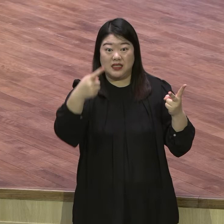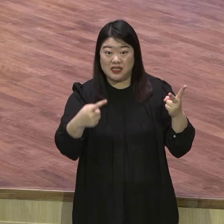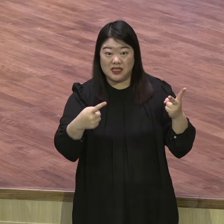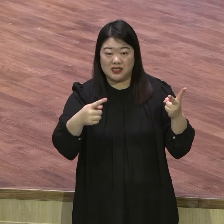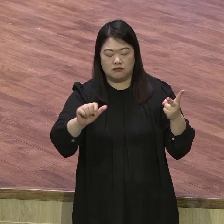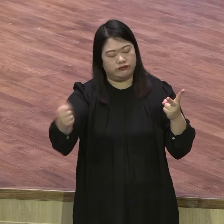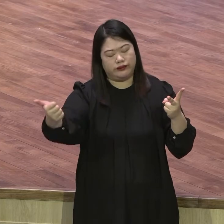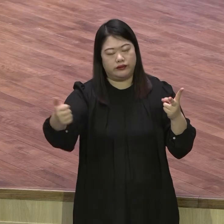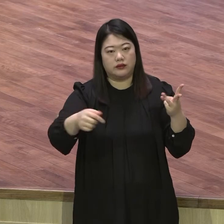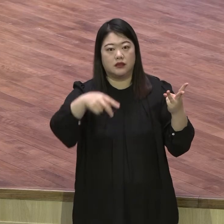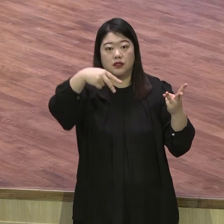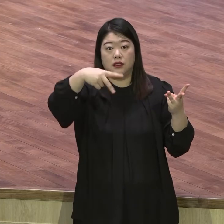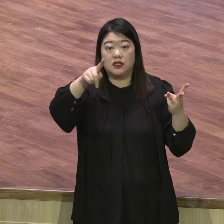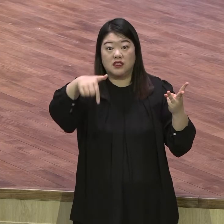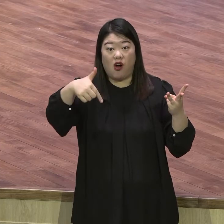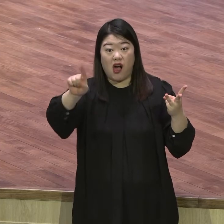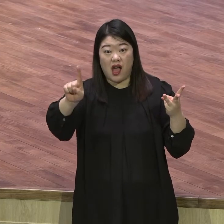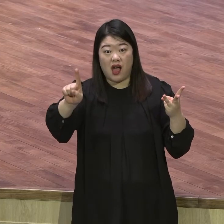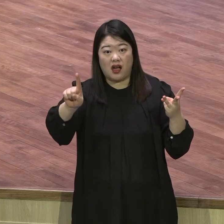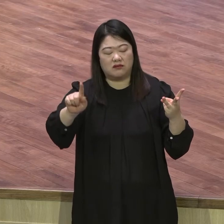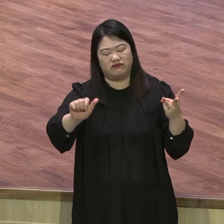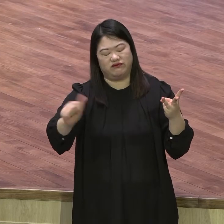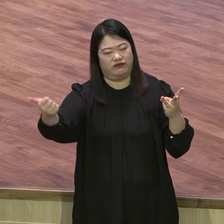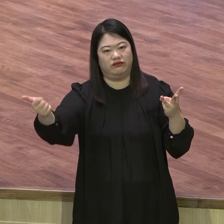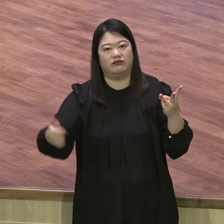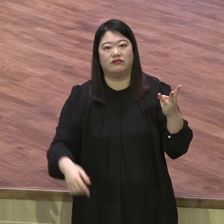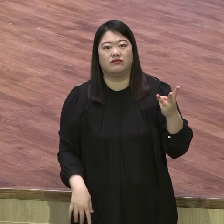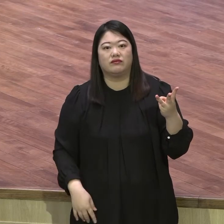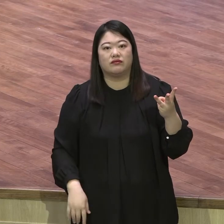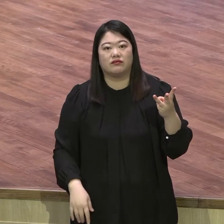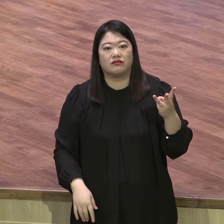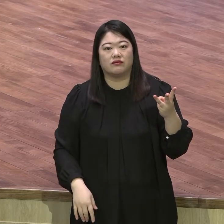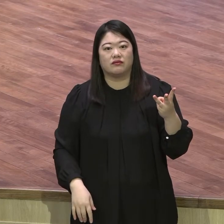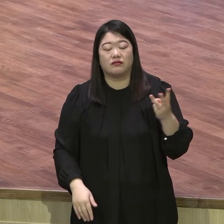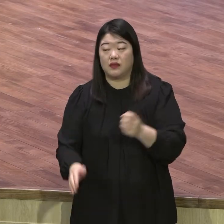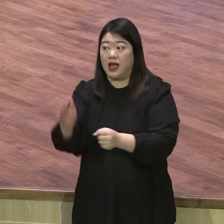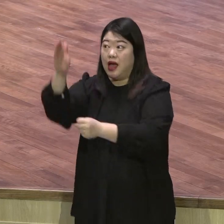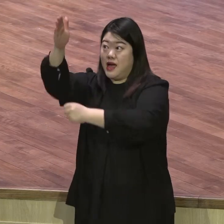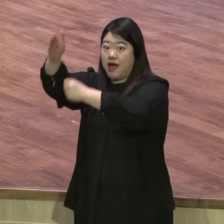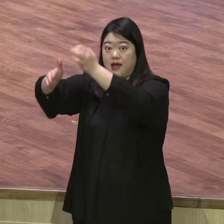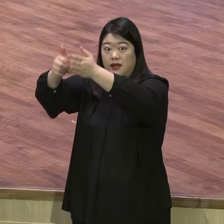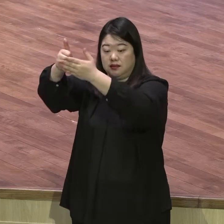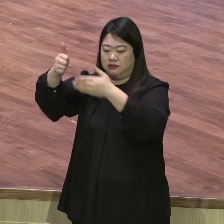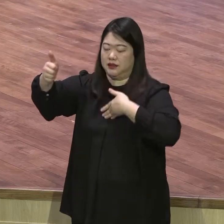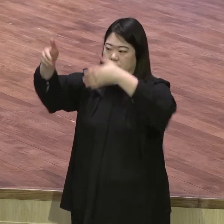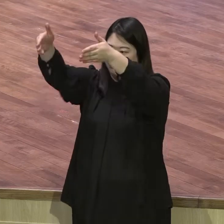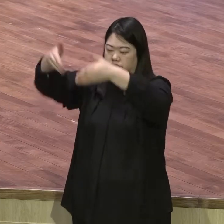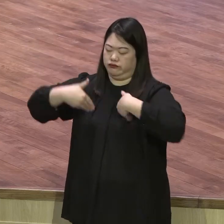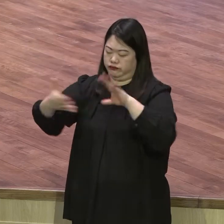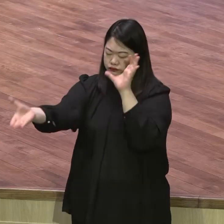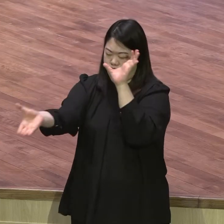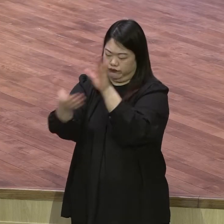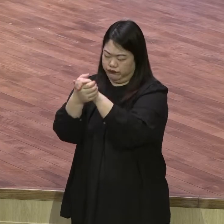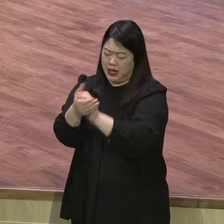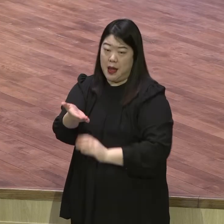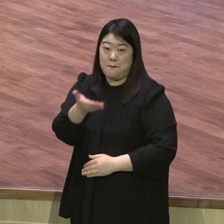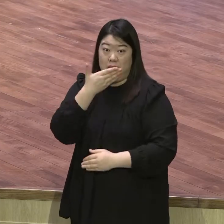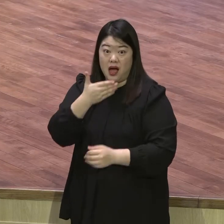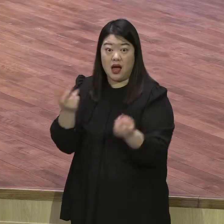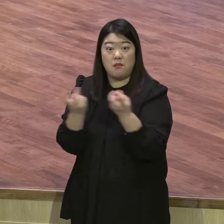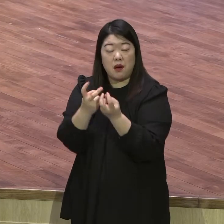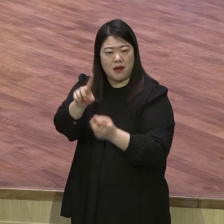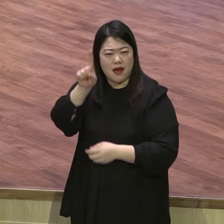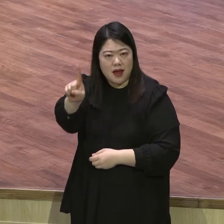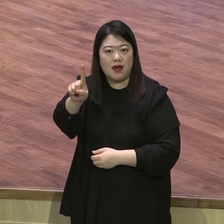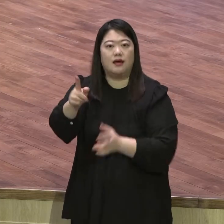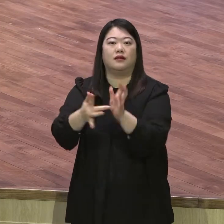아니에요. 하나님과 나와의 관계를 화목하게 하실 화해시키실 분은 오직 유일한 중보자 예수